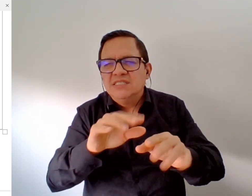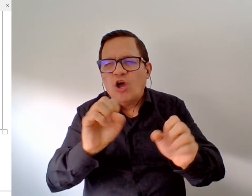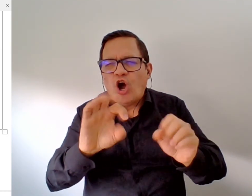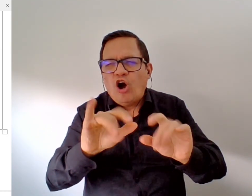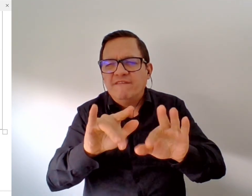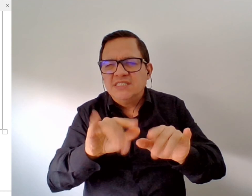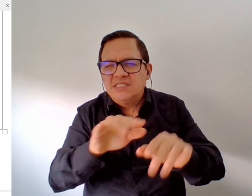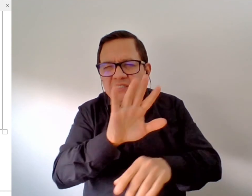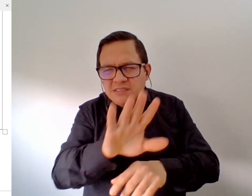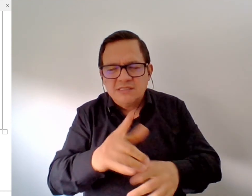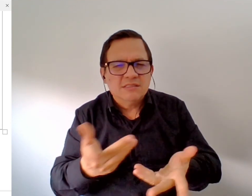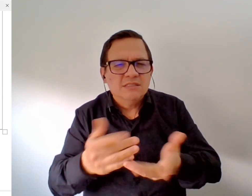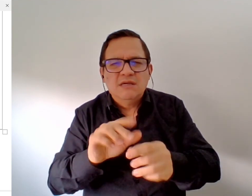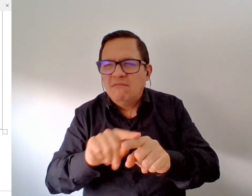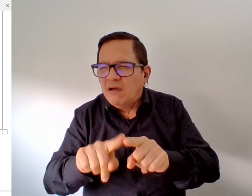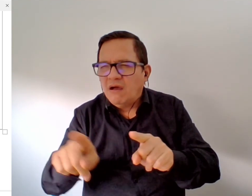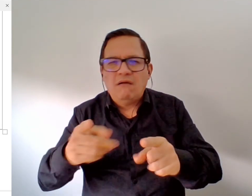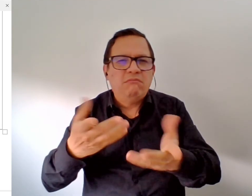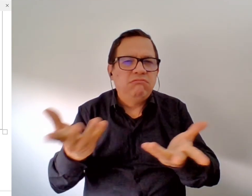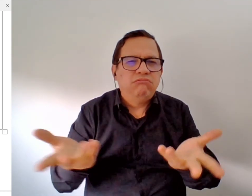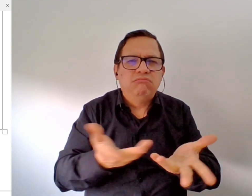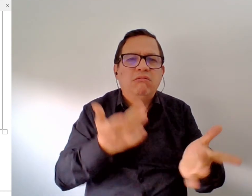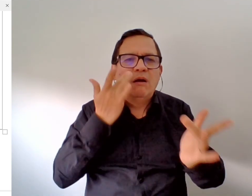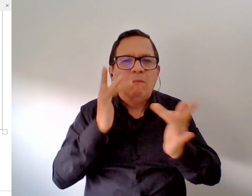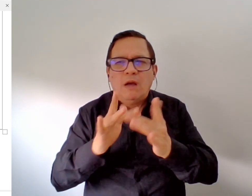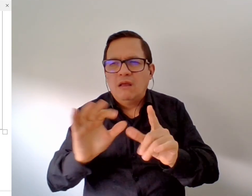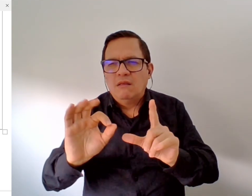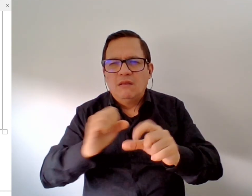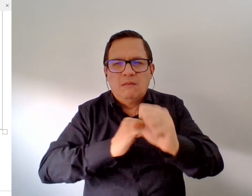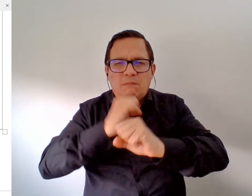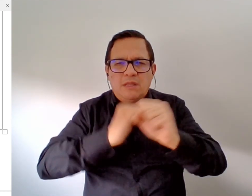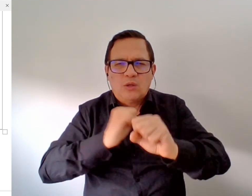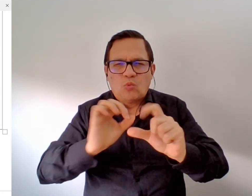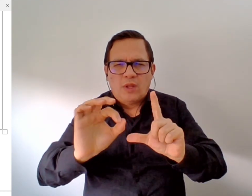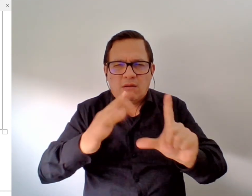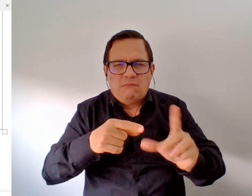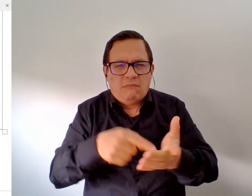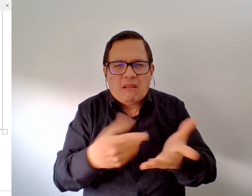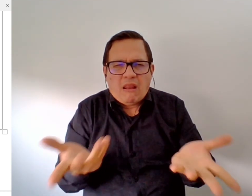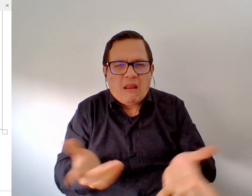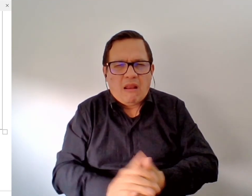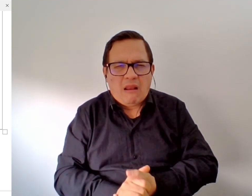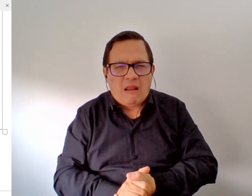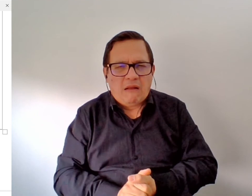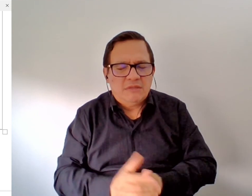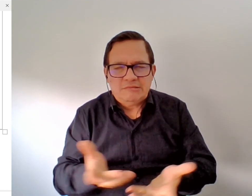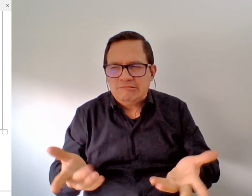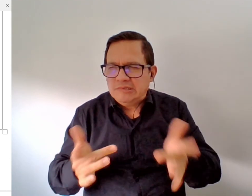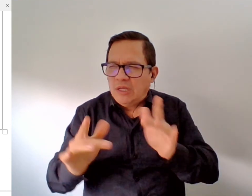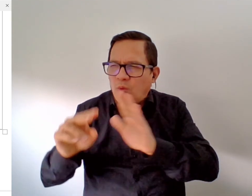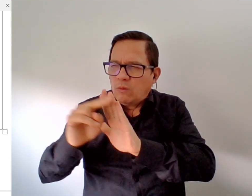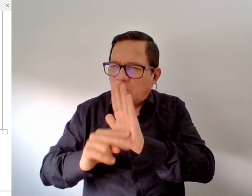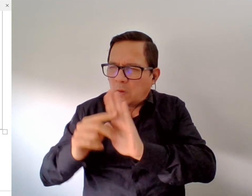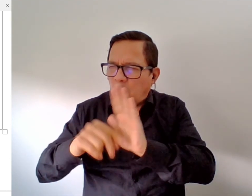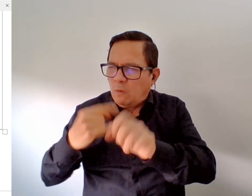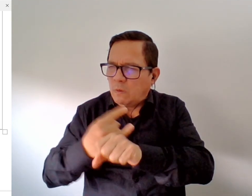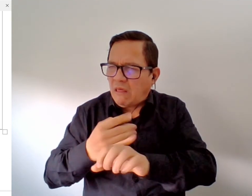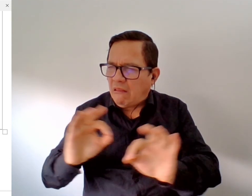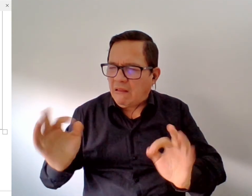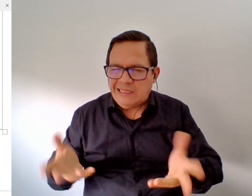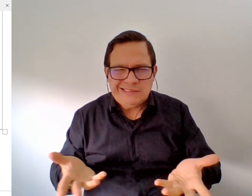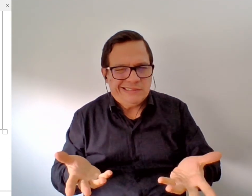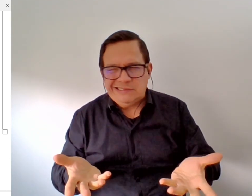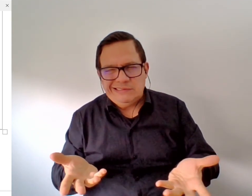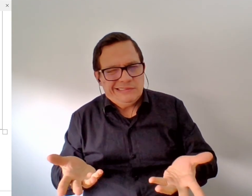USB. Y // o no se cumplen ninguno de los requerimientos del usuario. Si